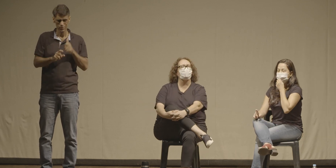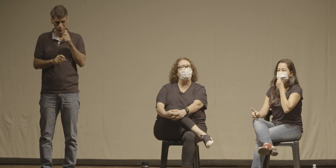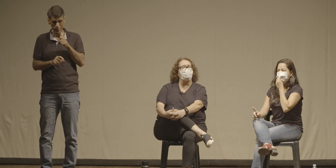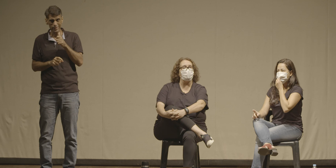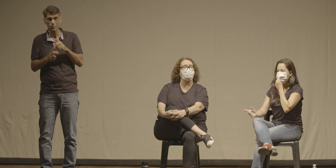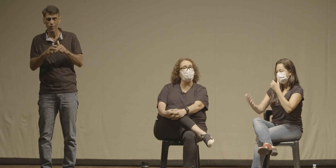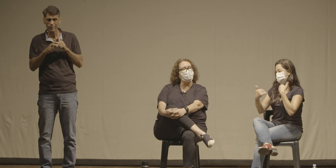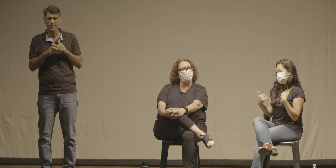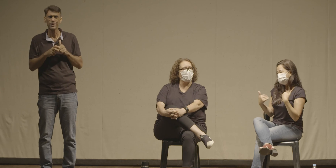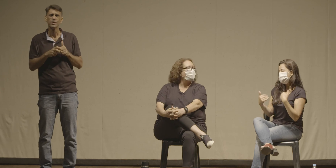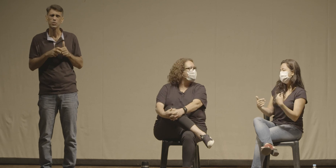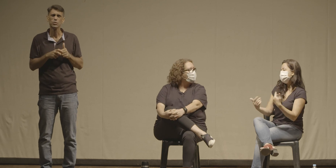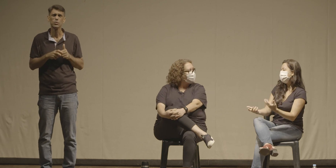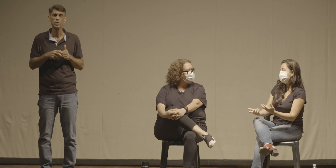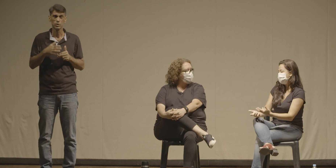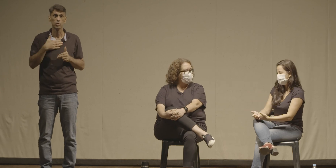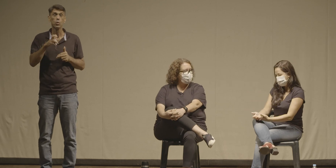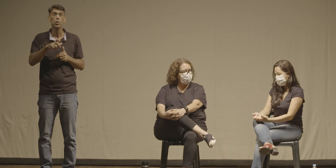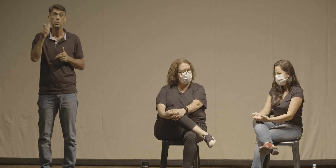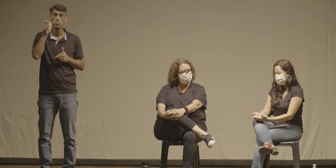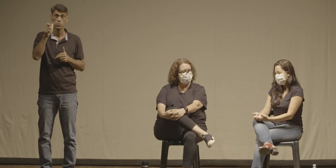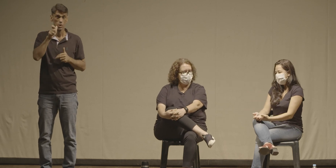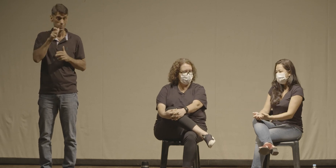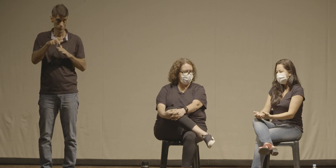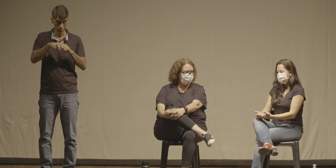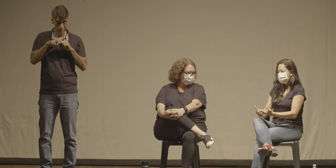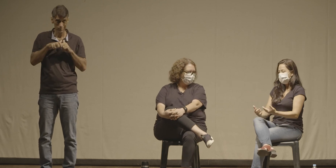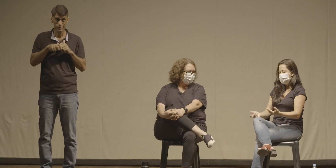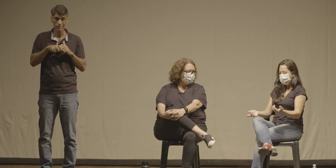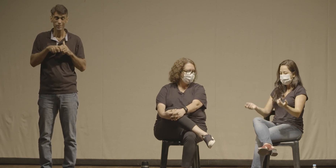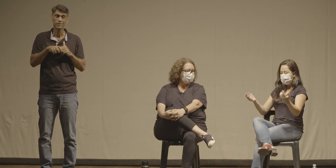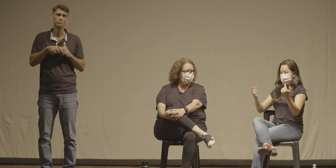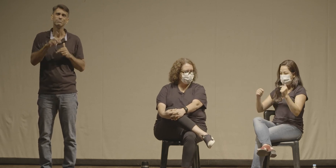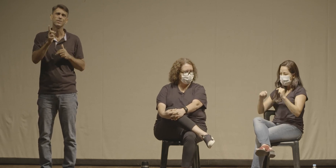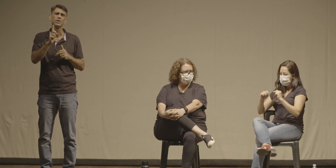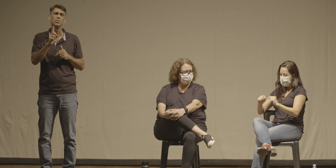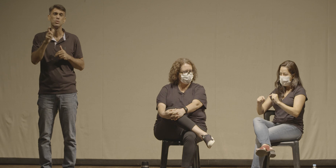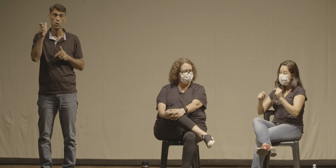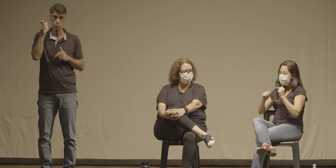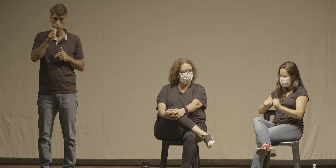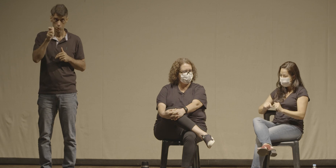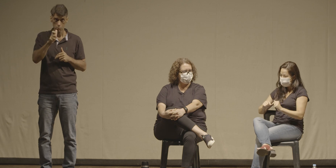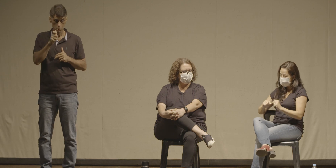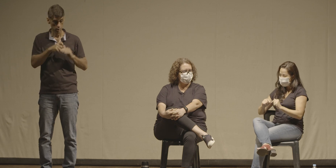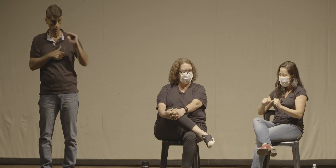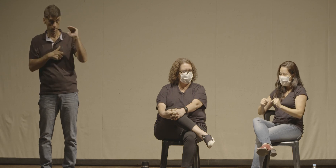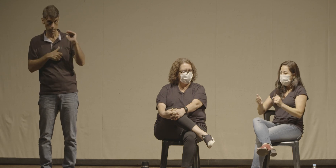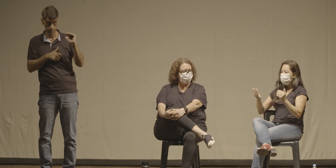não é só o fato, aí eu falo de mim, não é só o fato de eu ser mulher. É o fato de que eu sou uma mulher